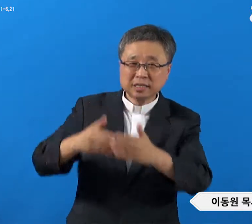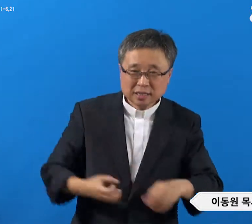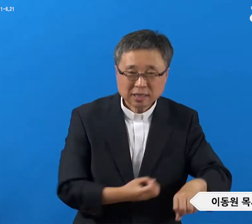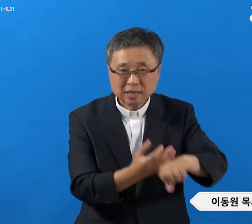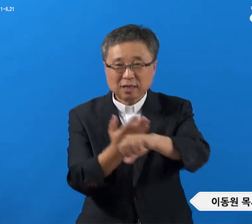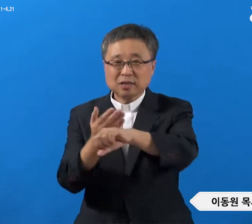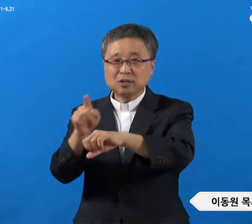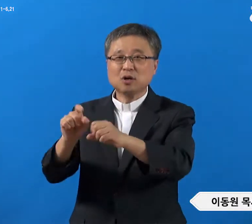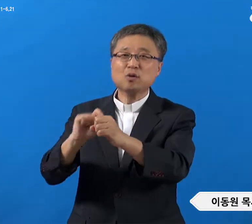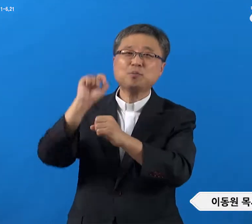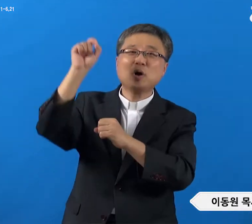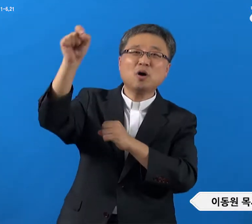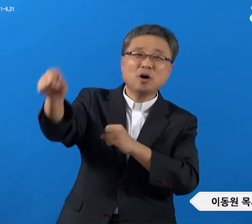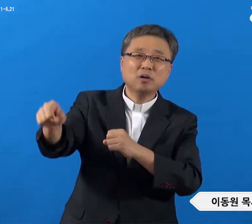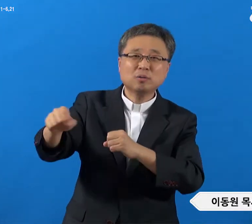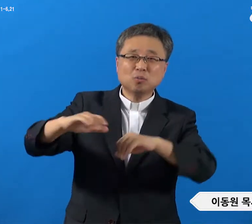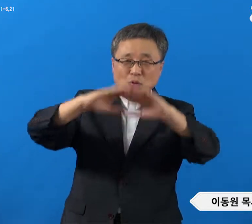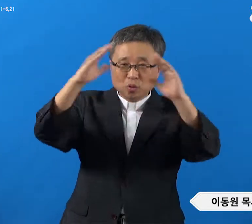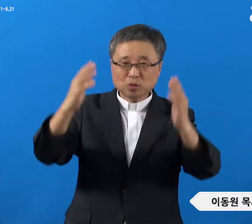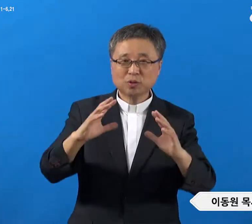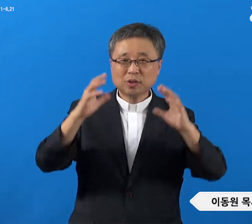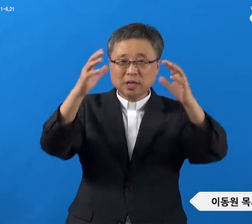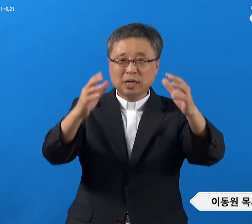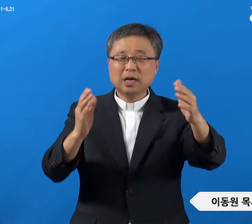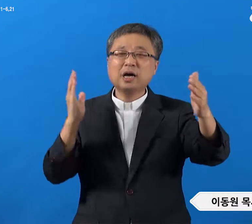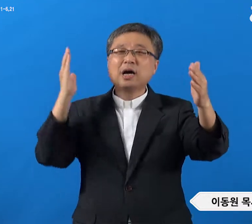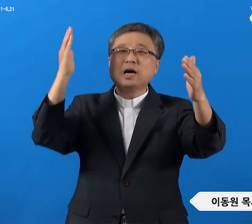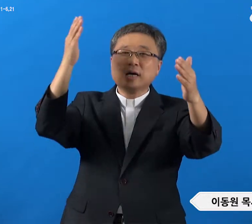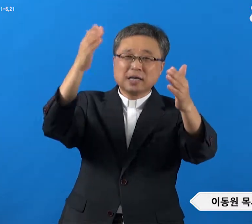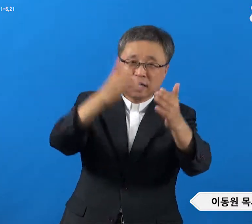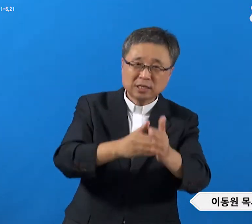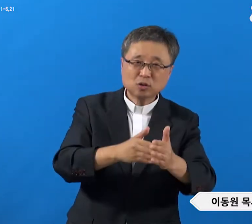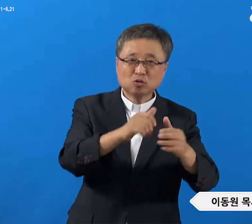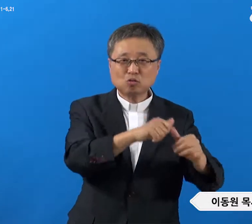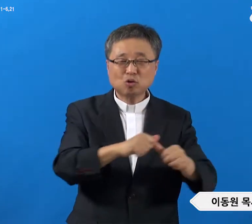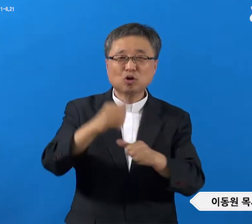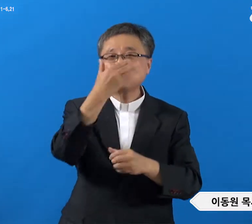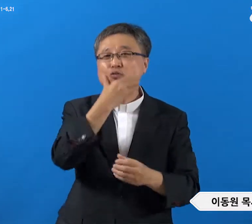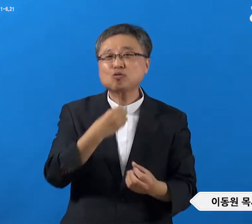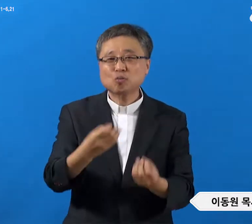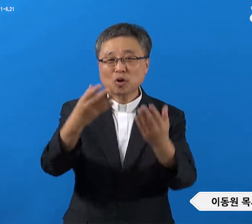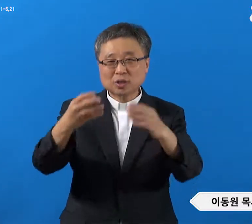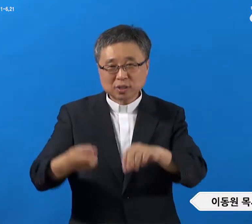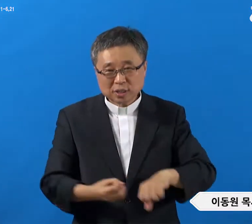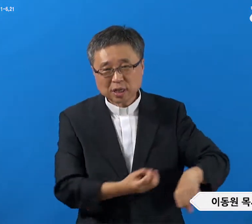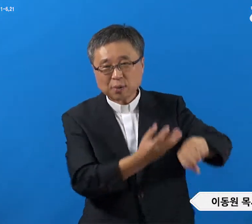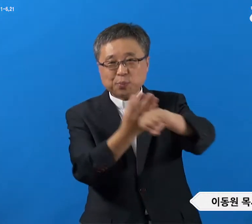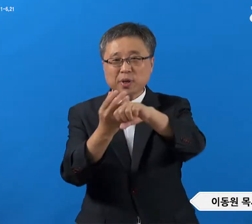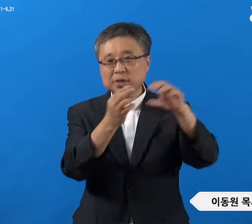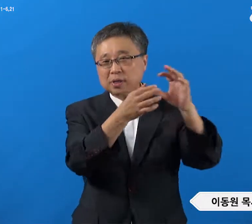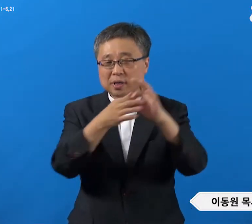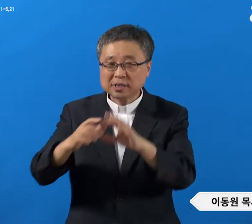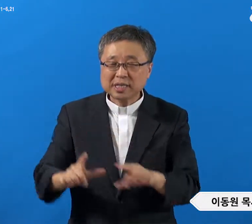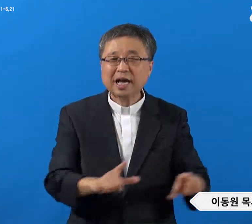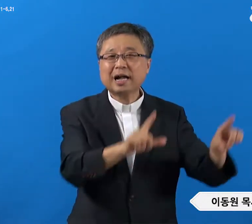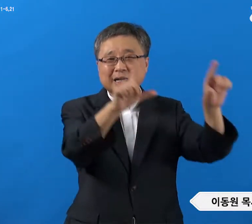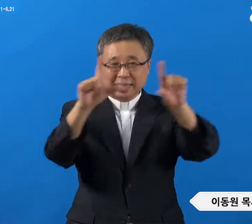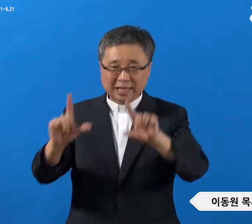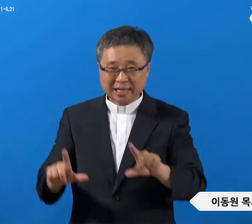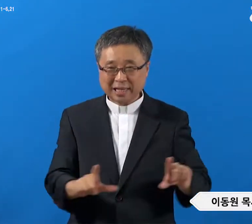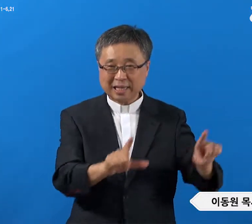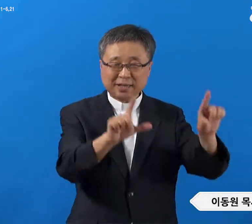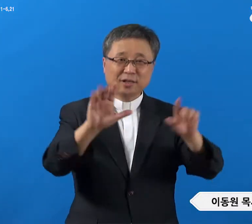저 먼 열방에 이르기까지 이 구원의 축복을 전하며 살게 된다는 것입니다. 실제로 이